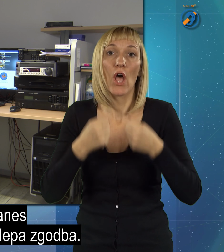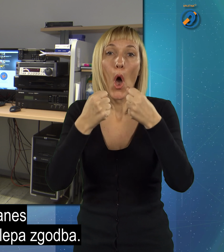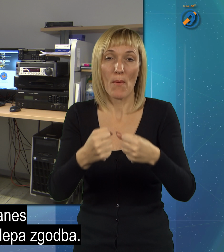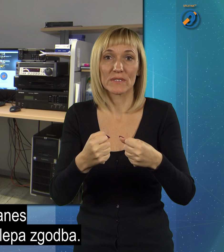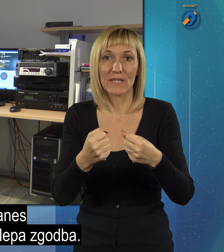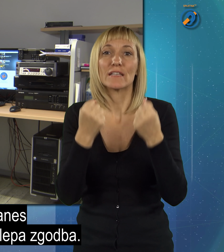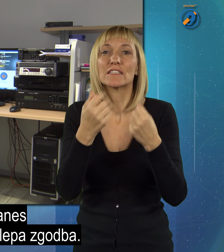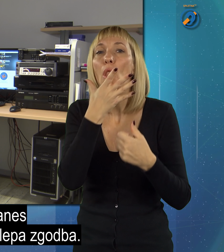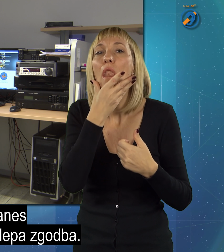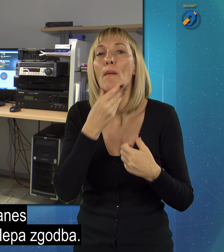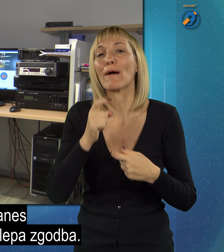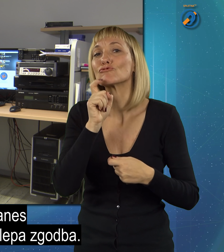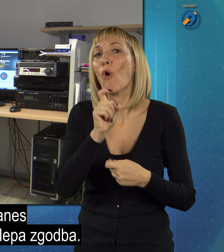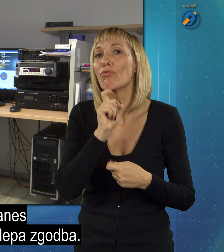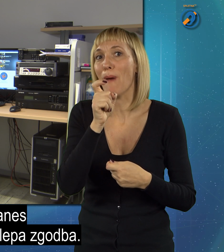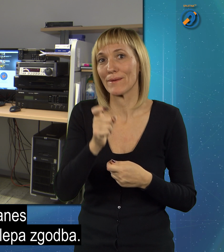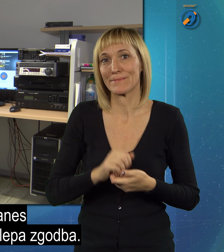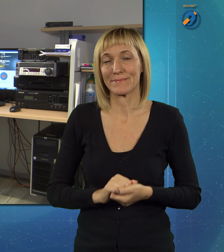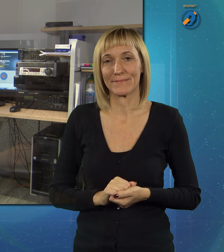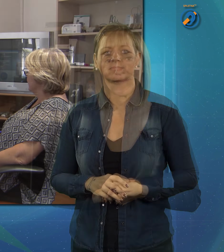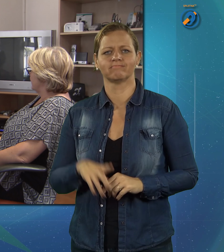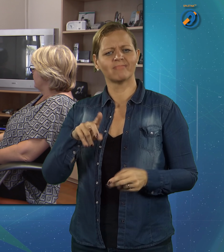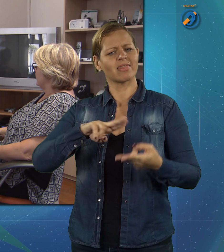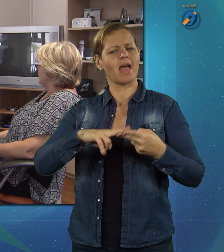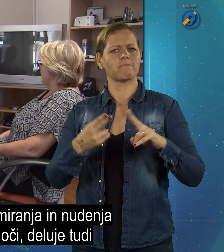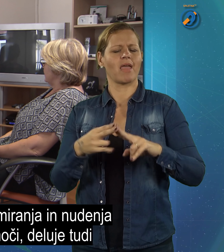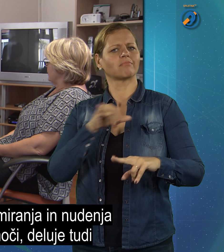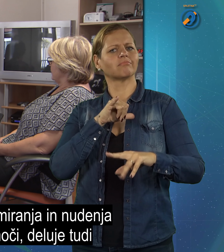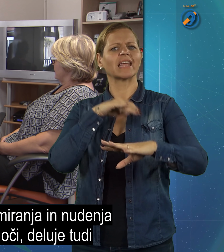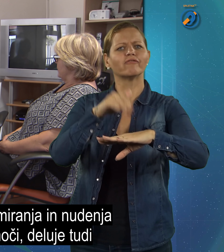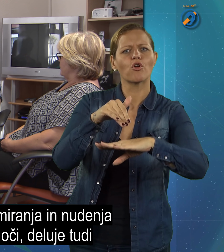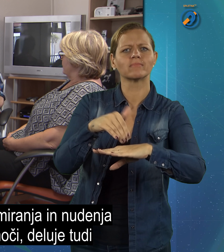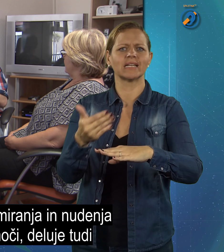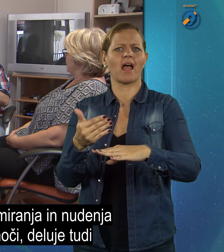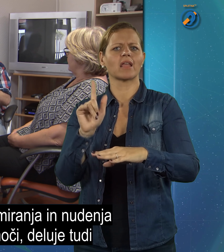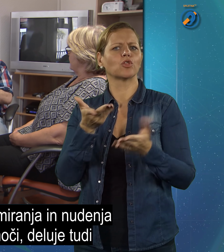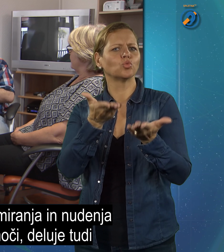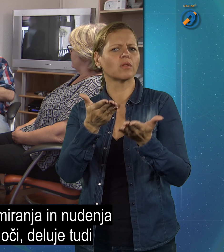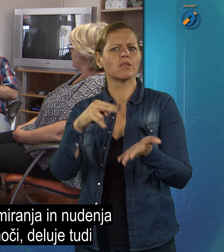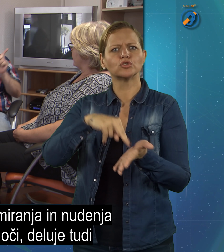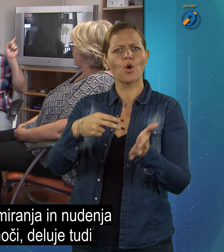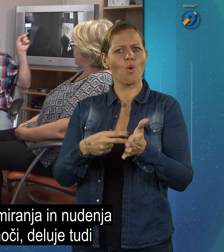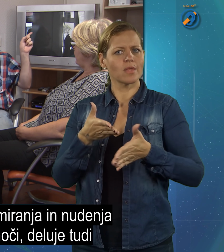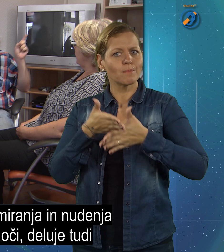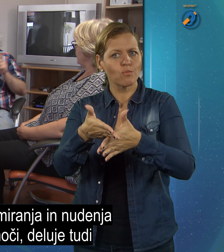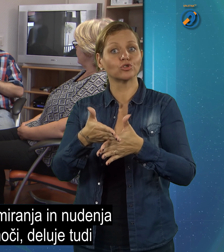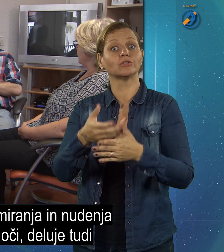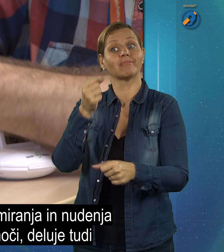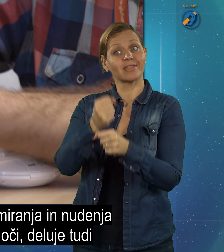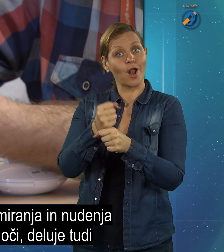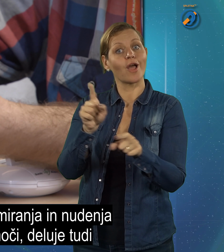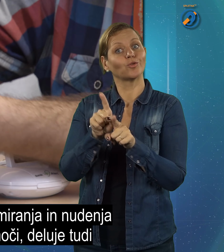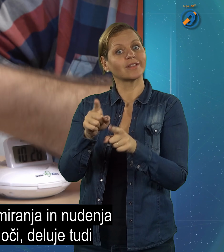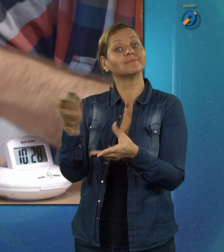danes postaja ena zelo lepa zgodba. Z namenom informiranja in nudenja strokovne